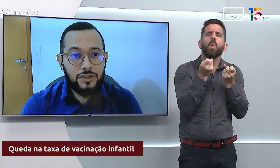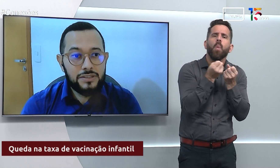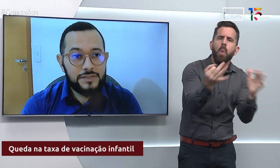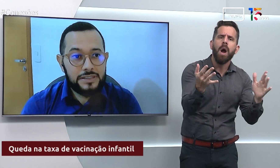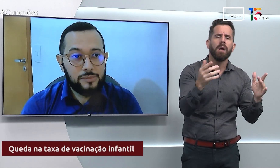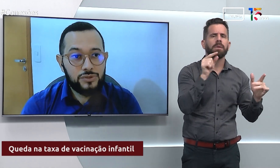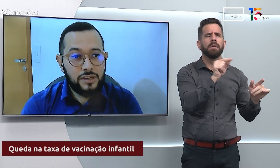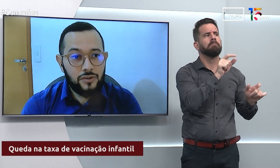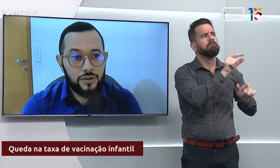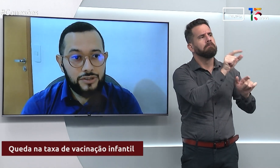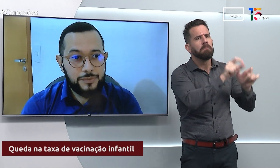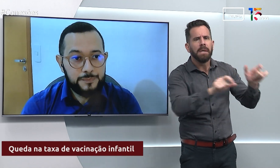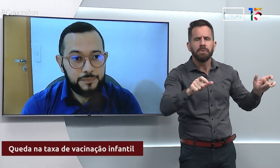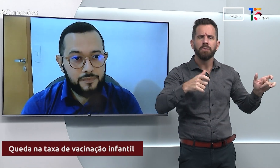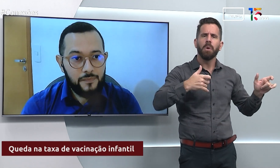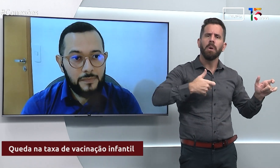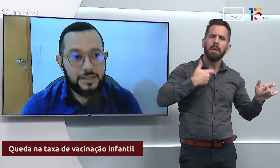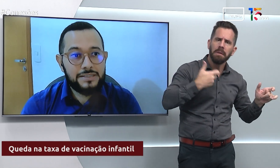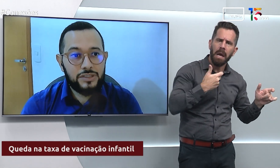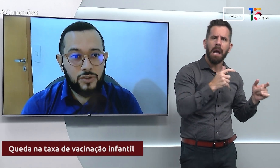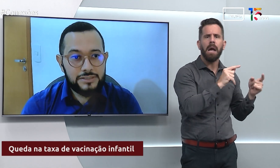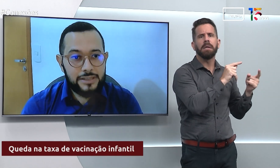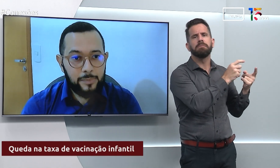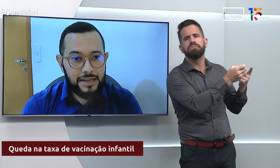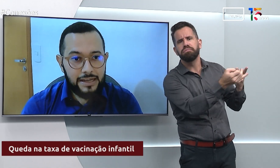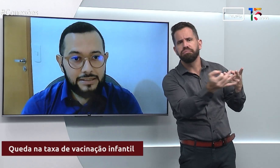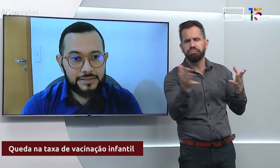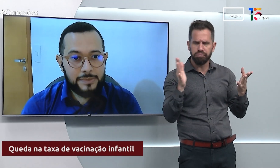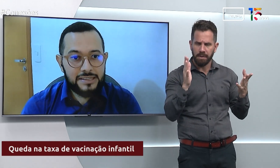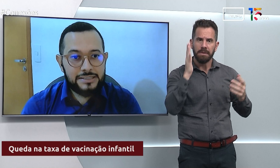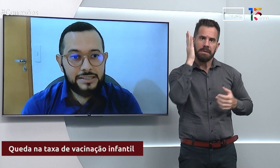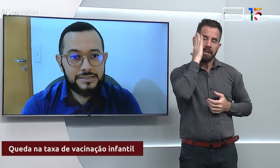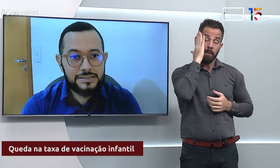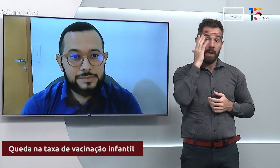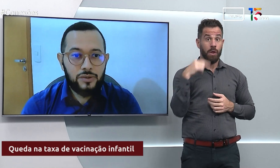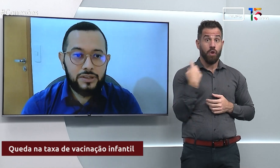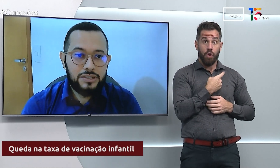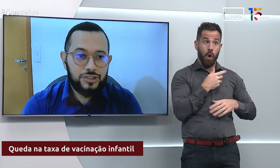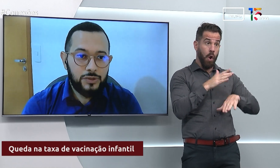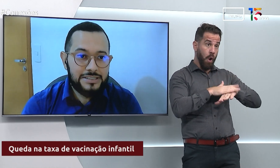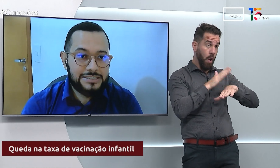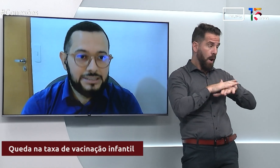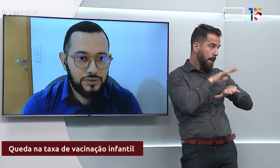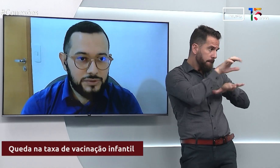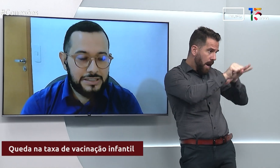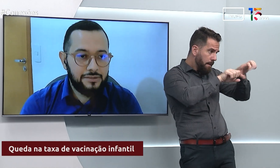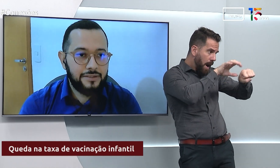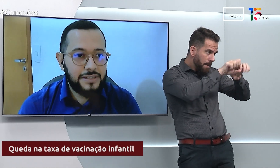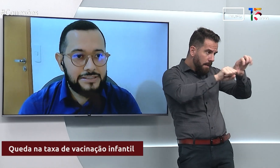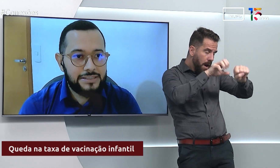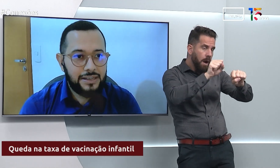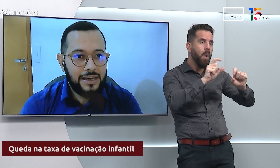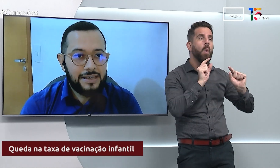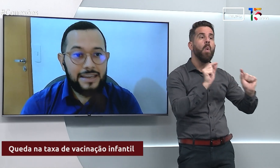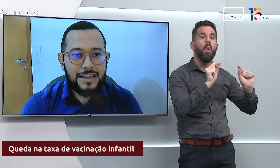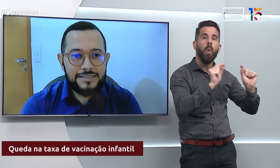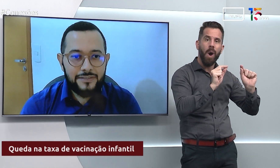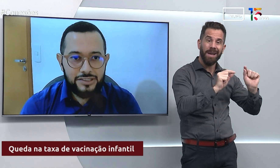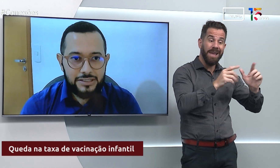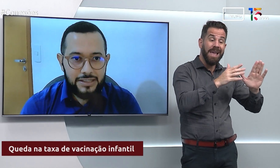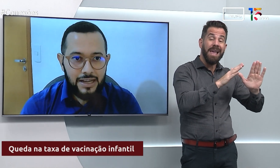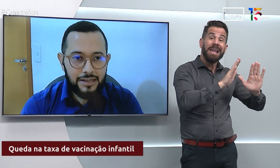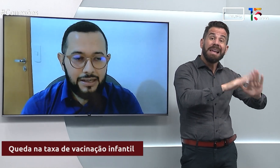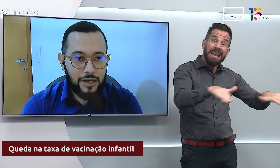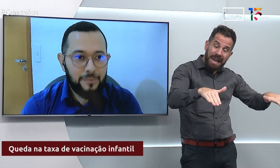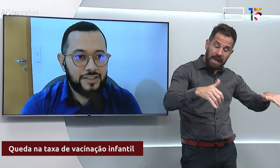aí nós fizemos o recorte das doses aplicadas para as crianças menores de 2 anos, tendo em vista que essa